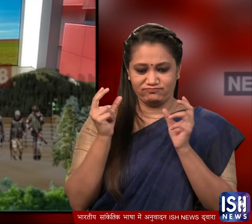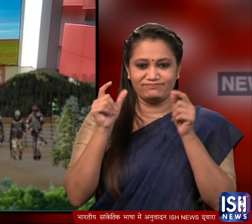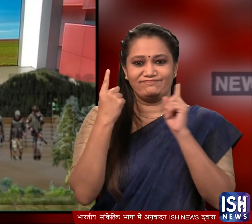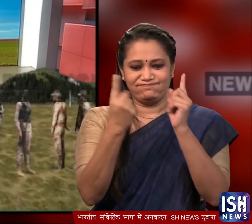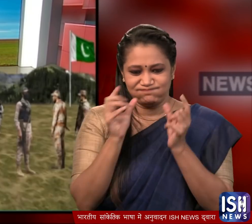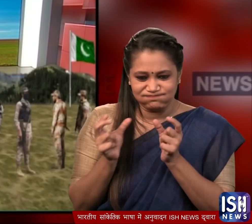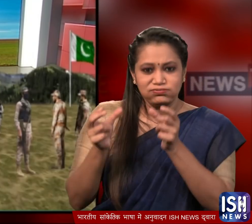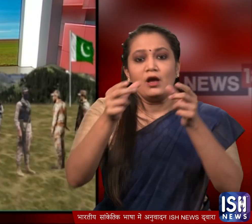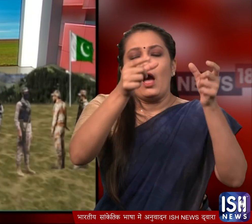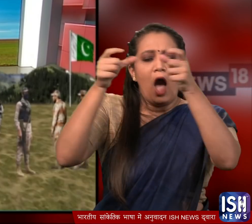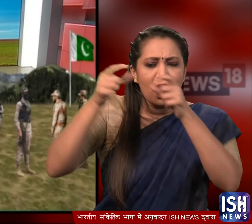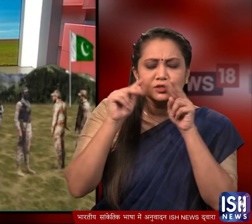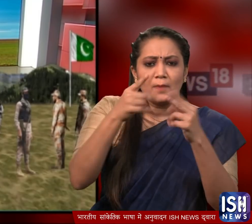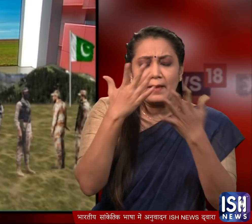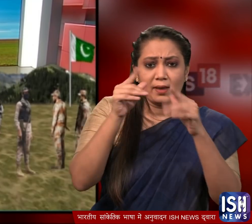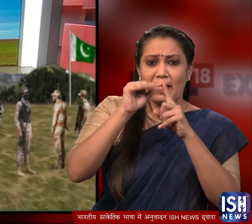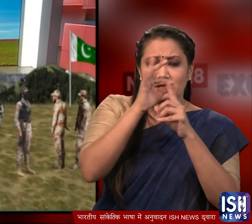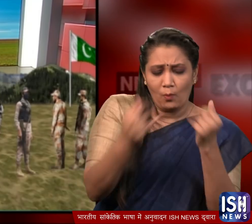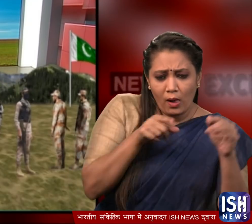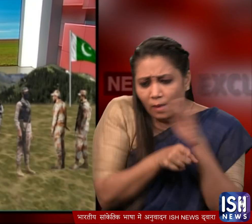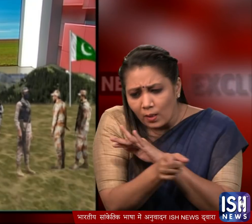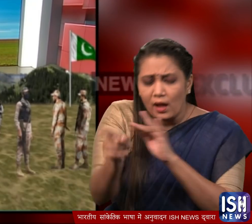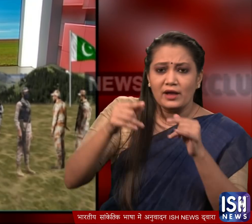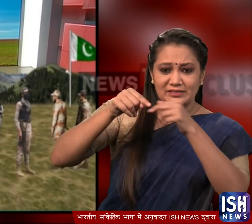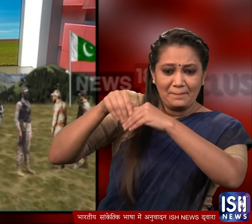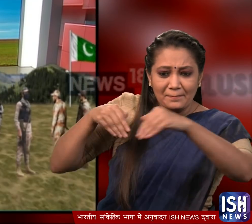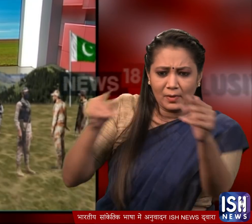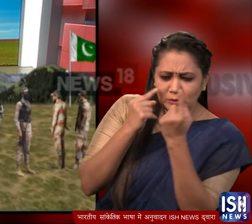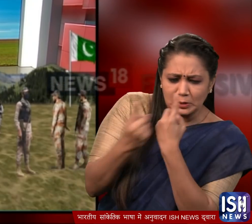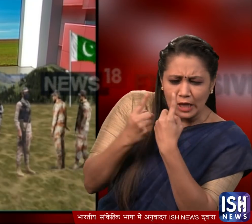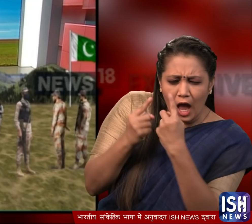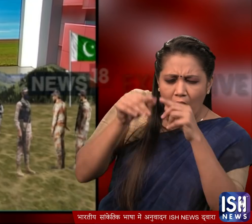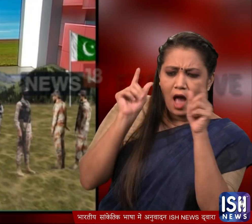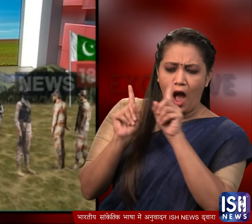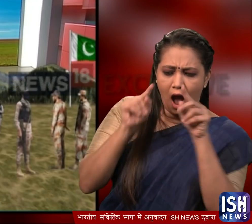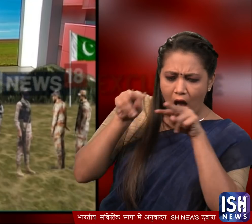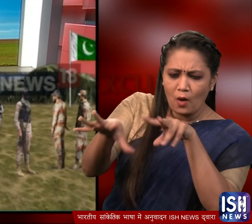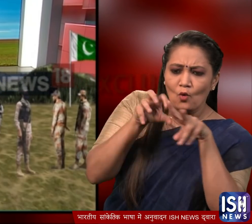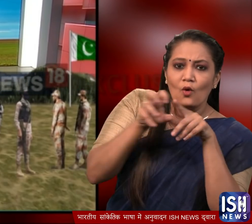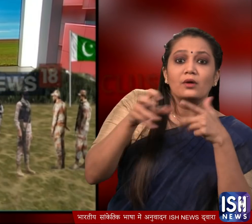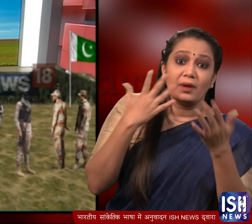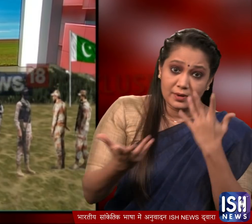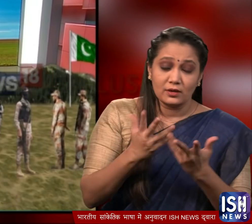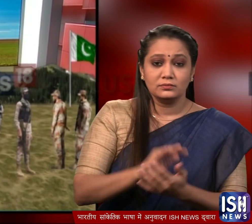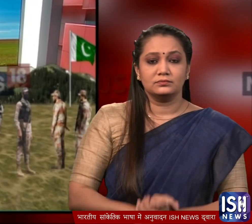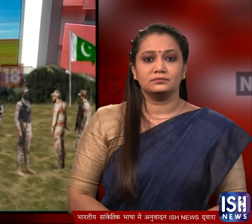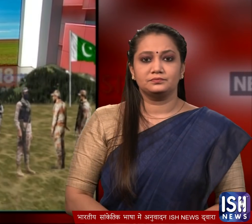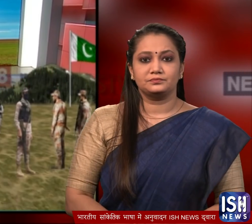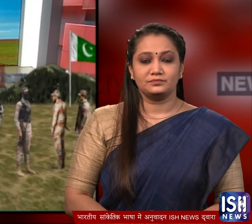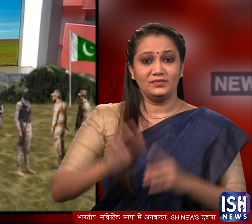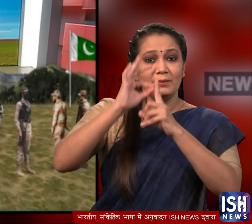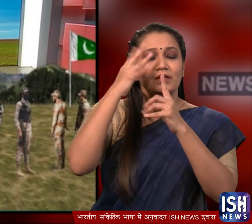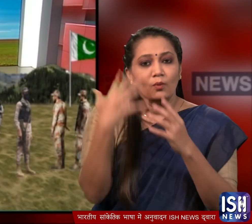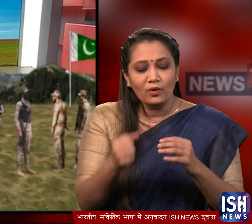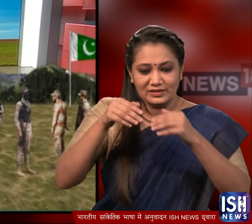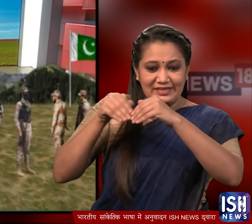जिसके बाद पाकिस्तान पर आतंकियों की घुसपैठ कराने के लिए सीमा की रेकी करने का शक जताया गया। बताया गया कि पाकिस्तान